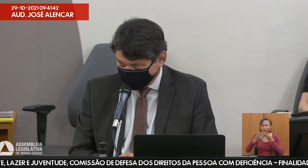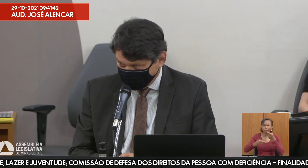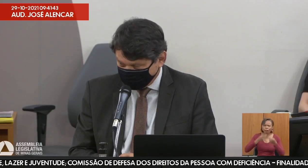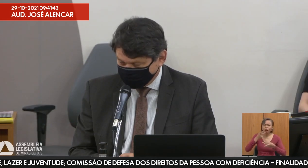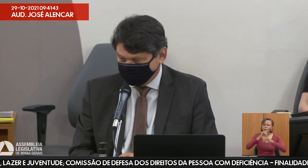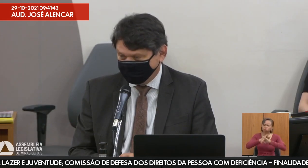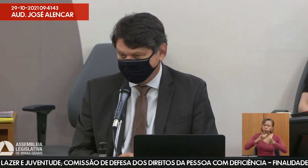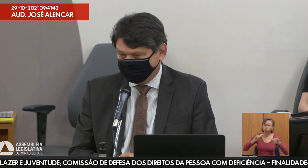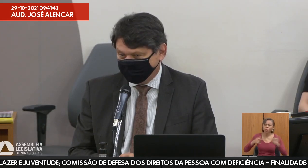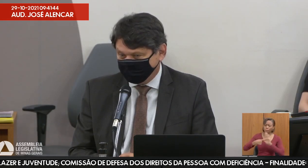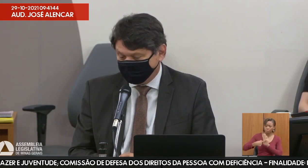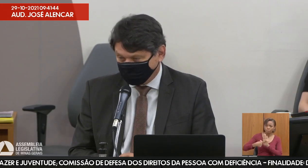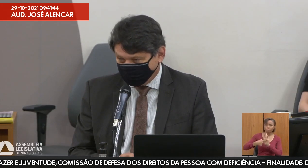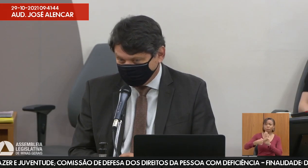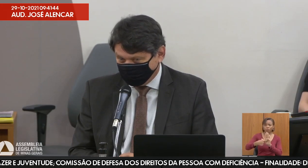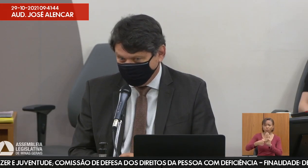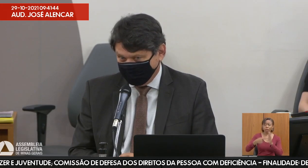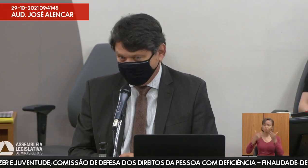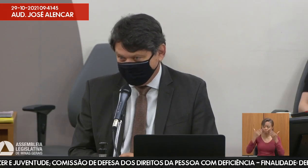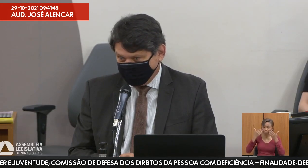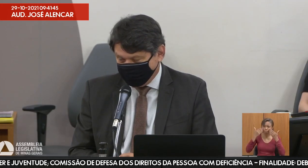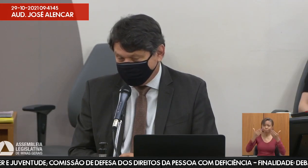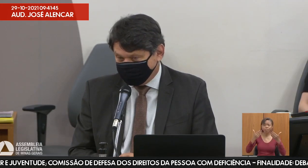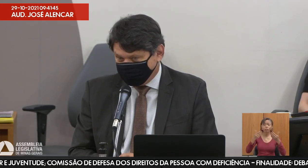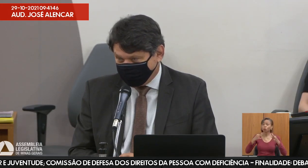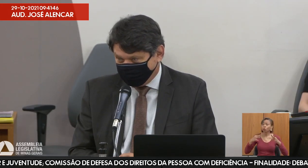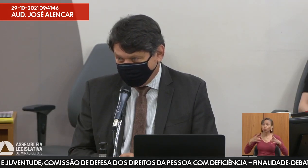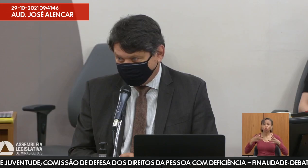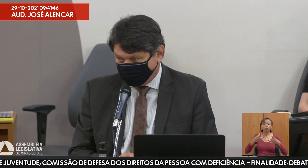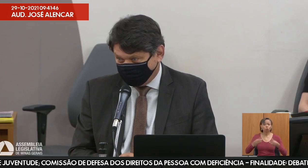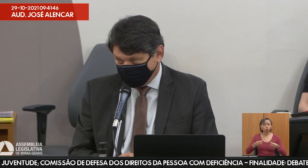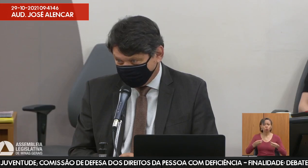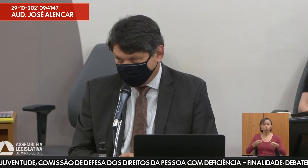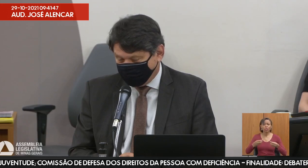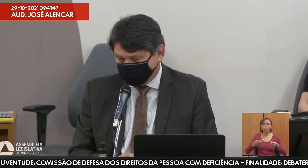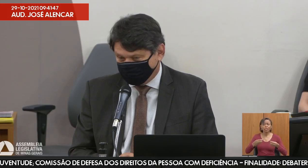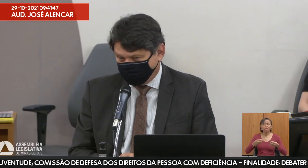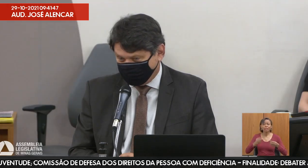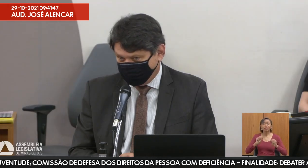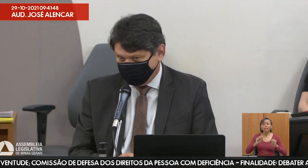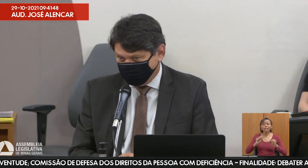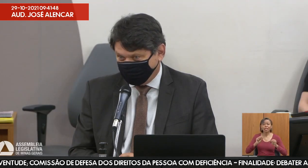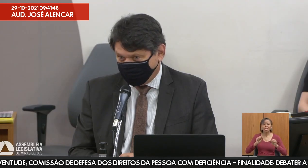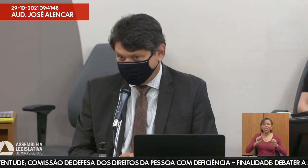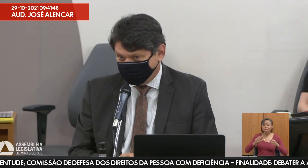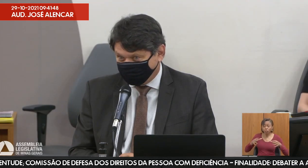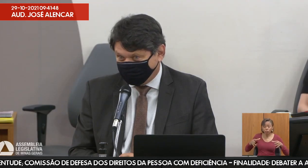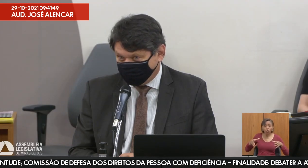mostrar tudo que esse segmento de brasileiros, Priscila, e eu falo muito isso,